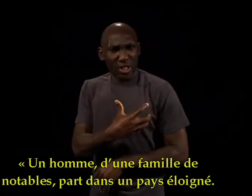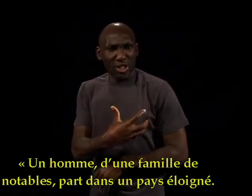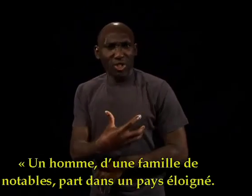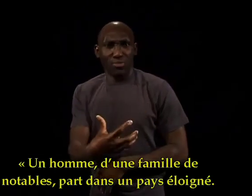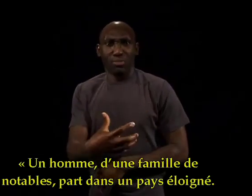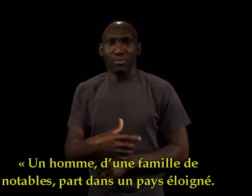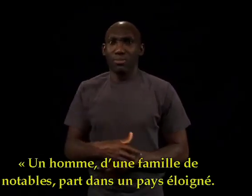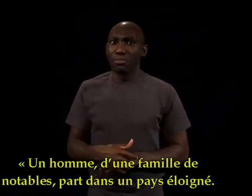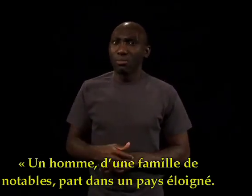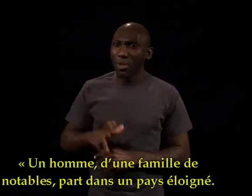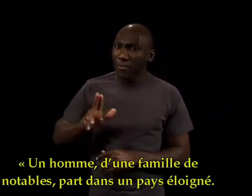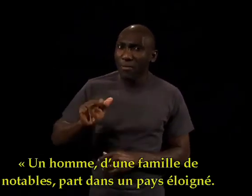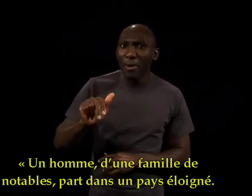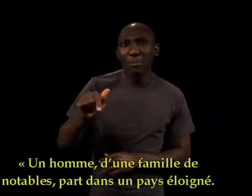notables part dans un pays éloigné.